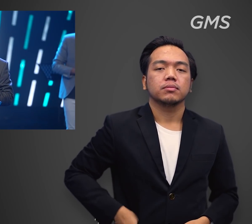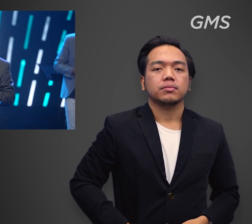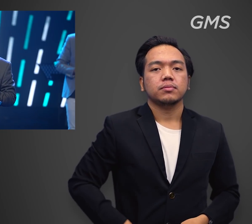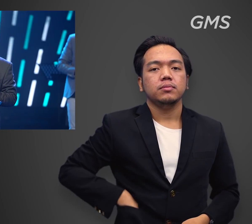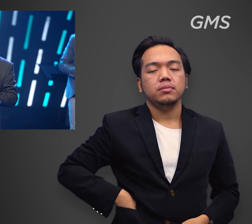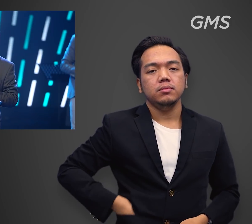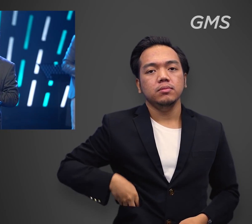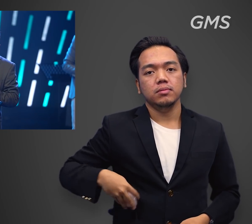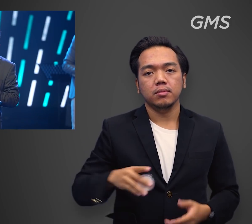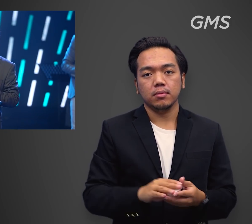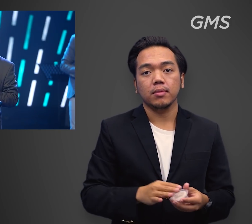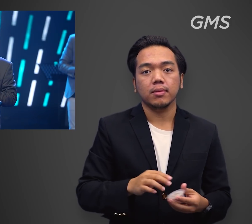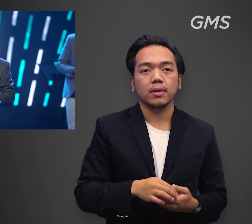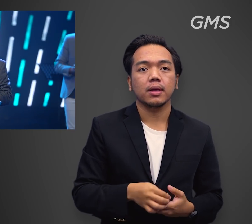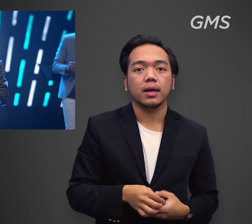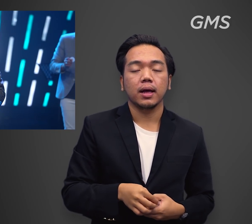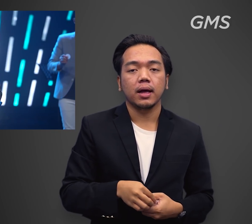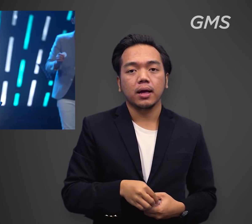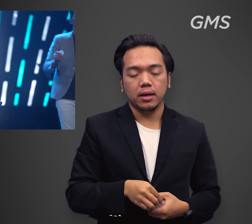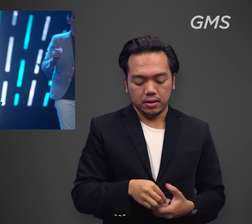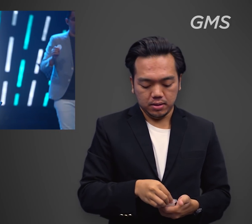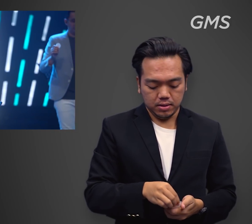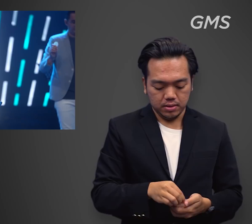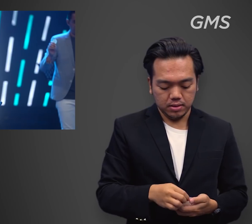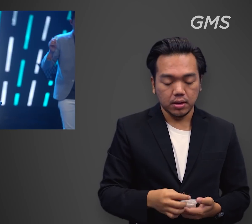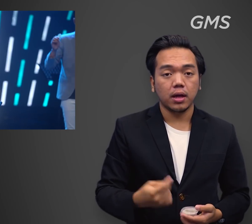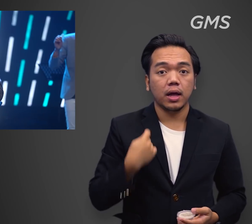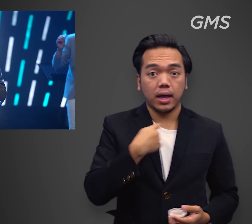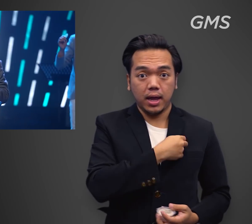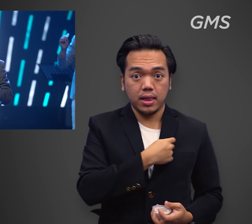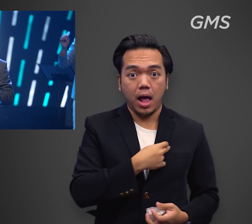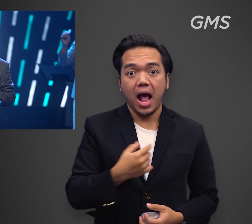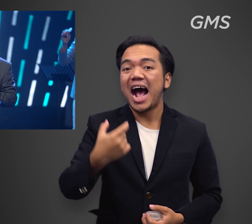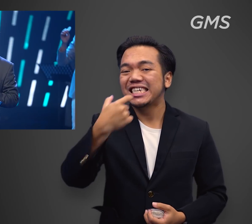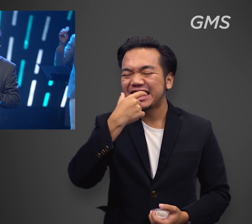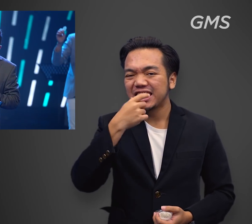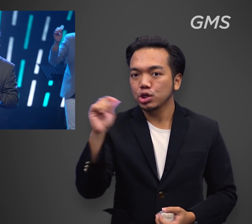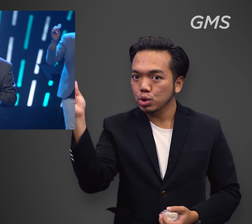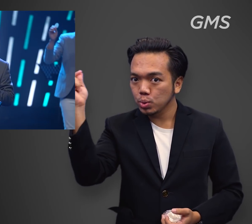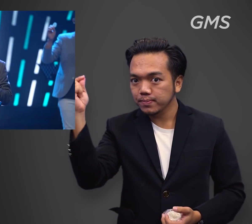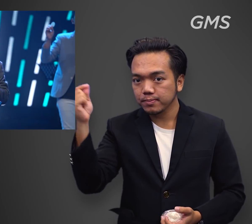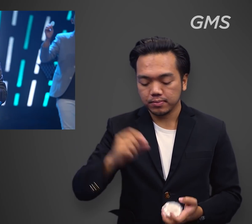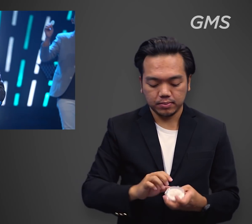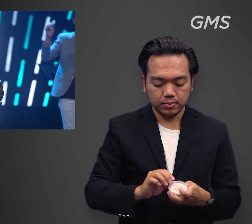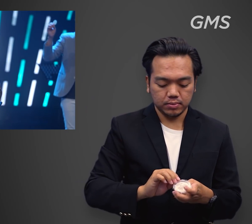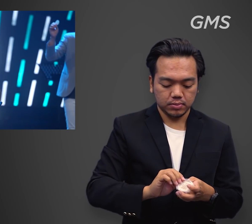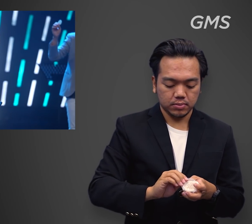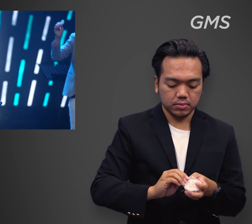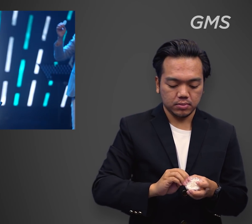Mari kita pegang roti dengan tangan kanan kita. Dan mari kita angkat melebihi kepala kita